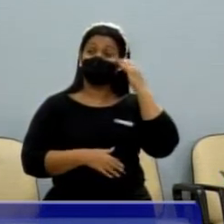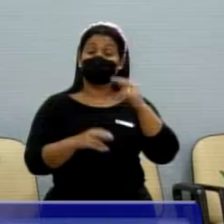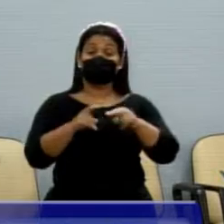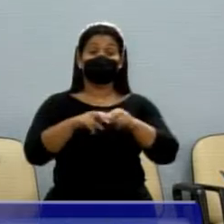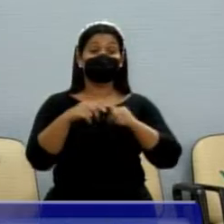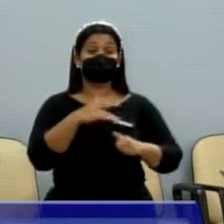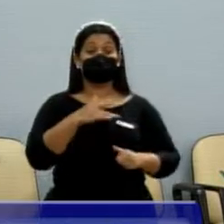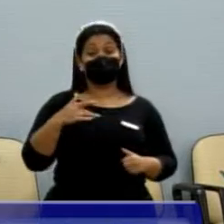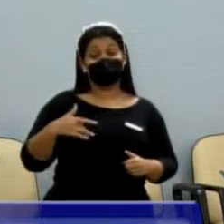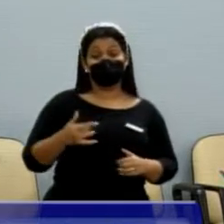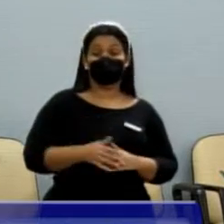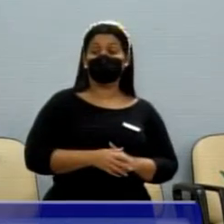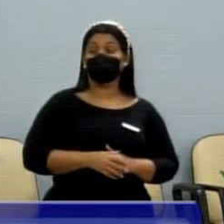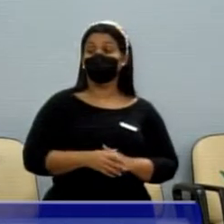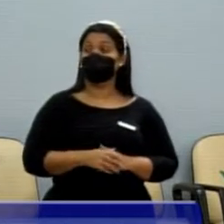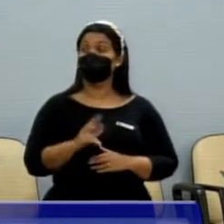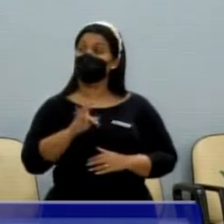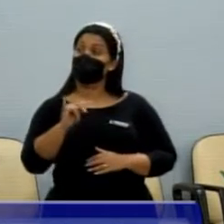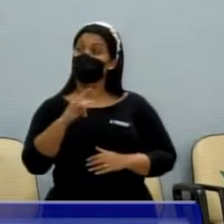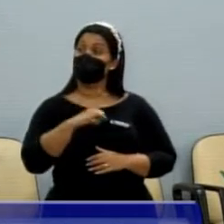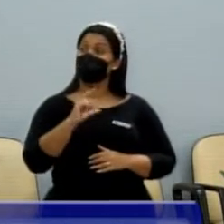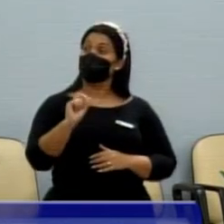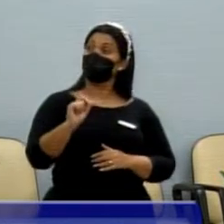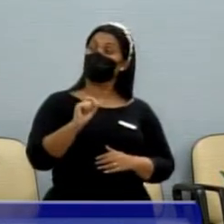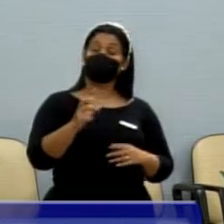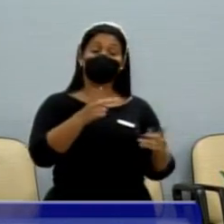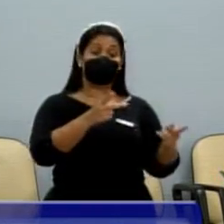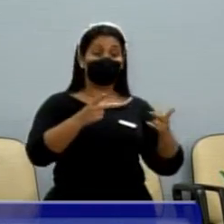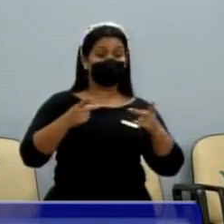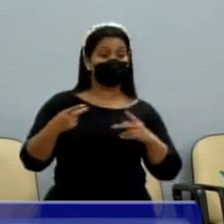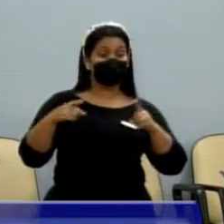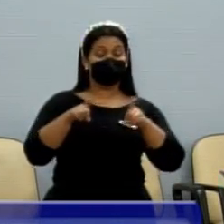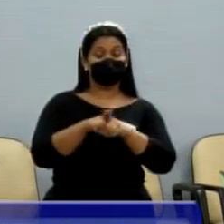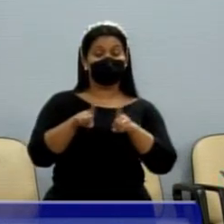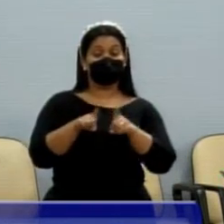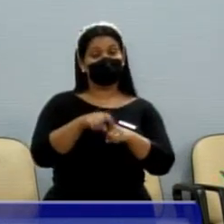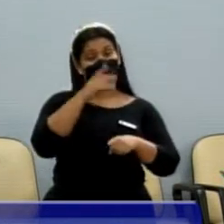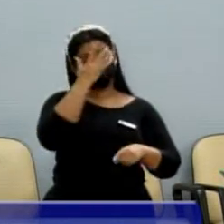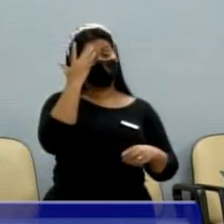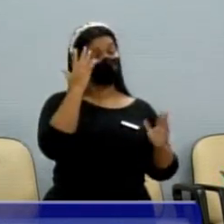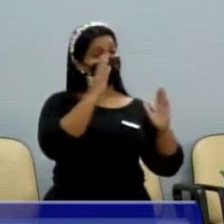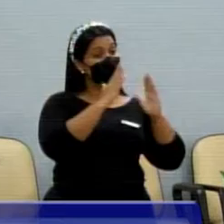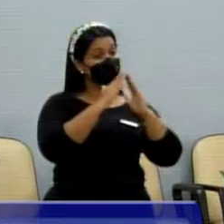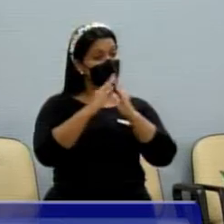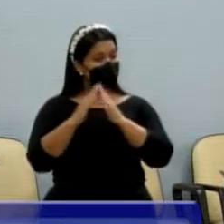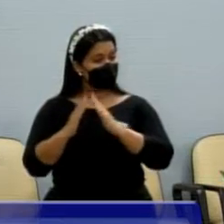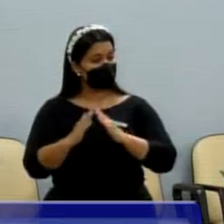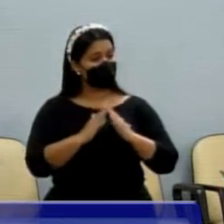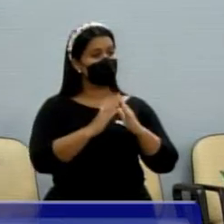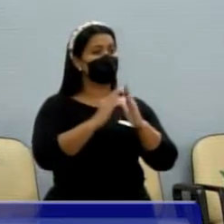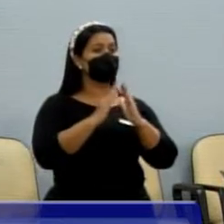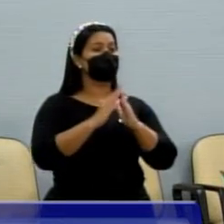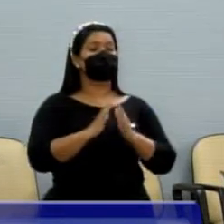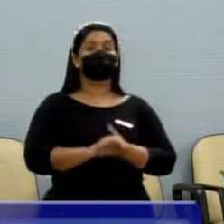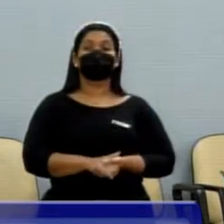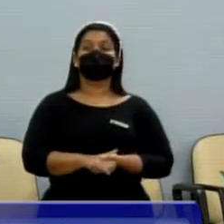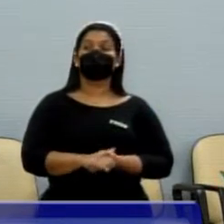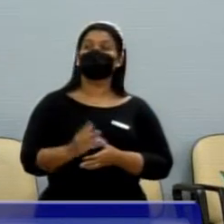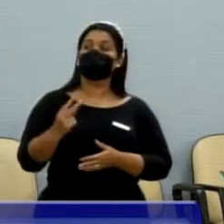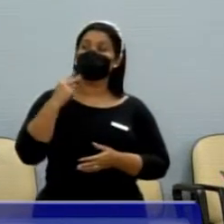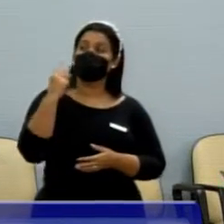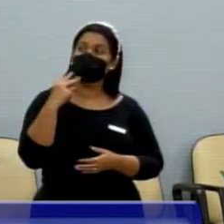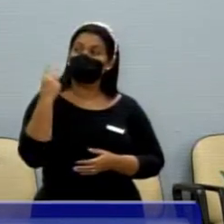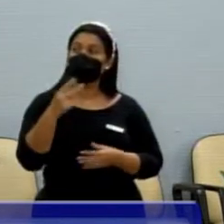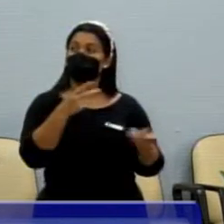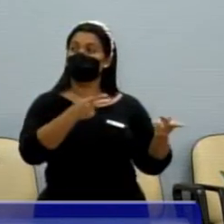é nós somos saúde nós vamos ter aproveito para convidar também os moradores municipais o melhor dos